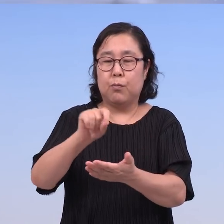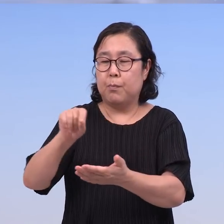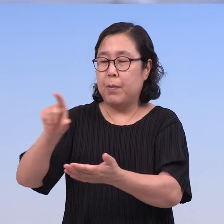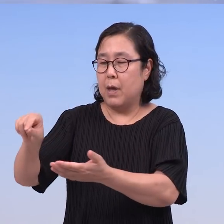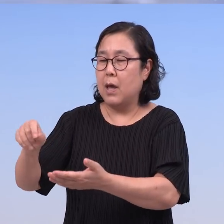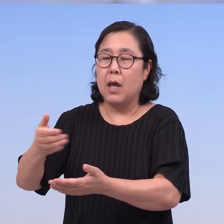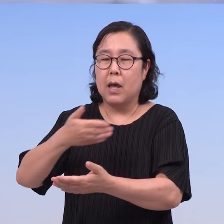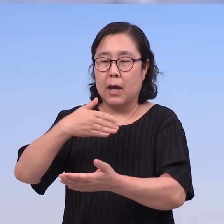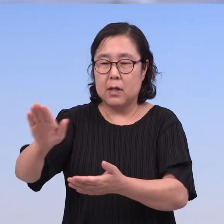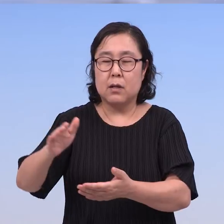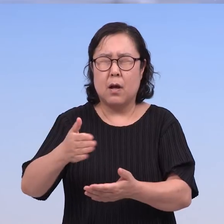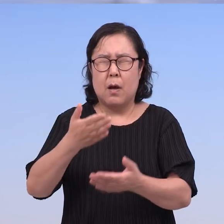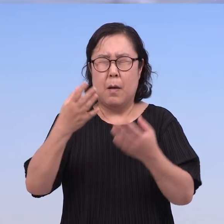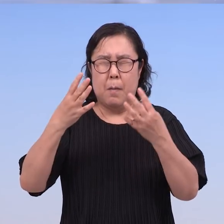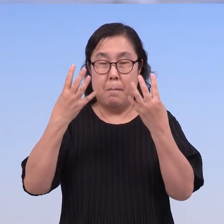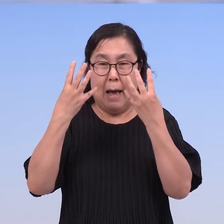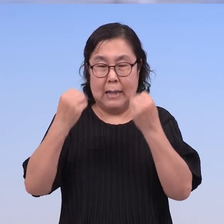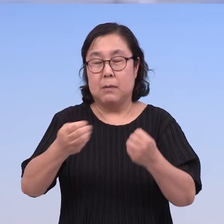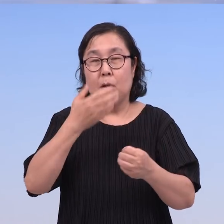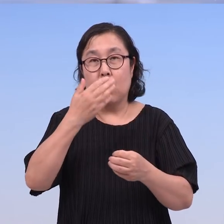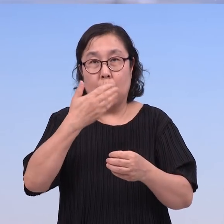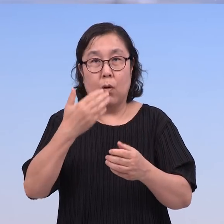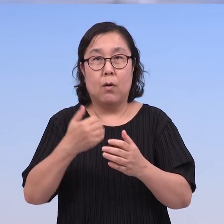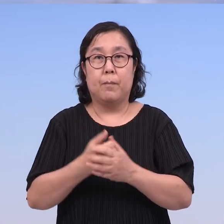먹고 마지막 만찬.